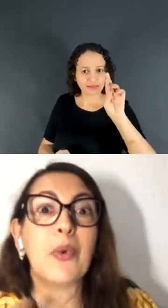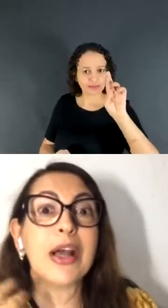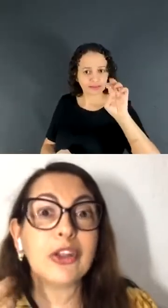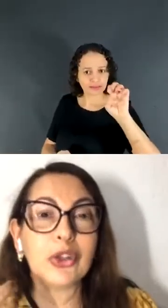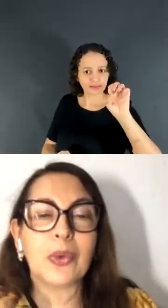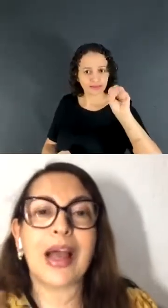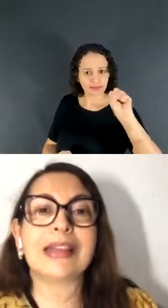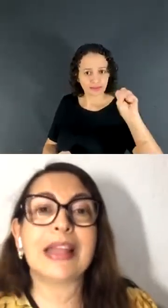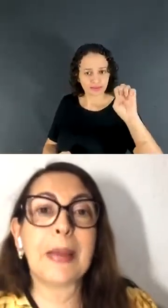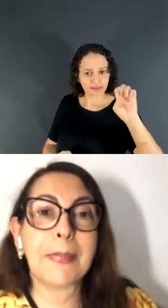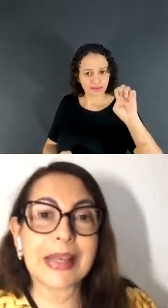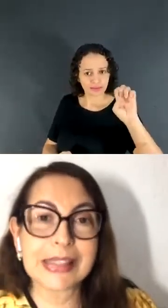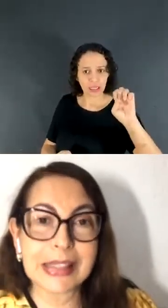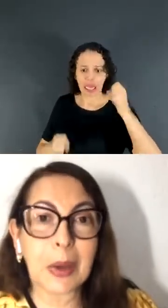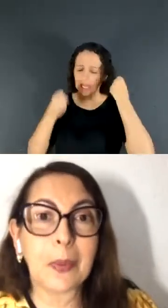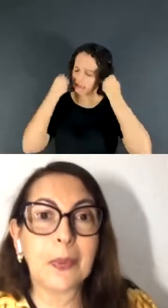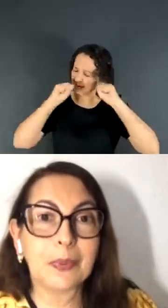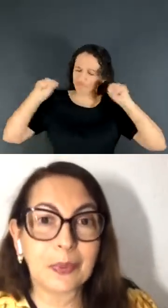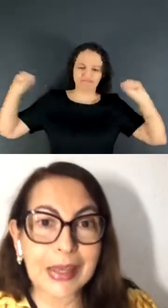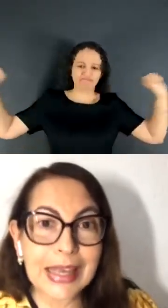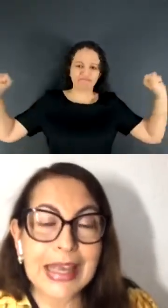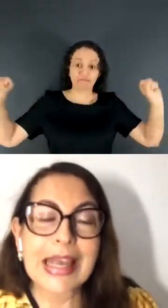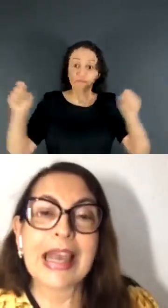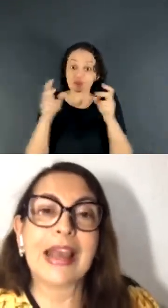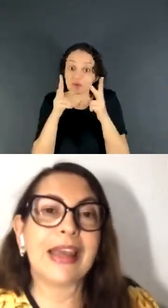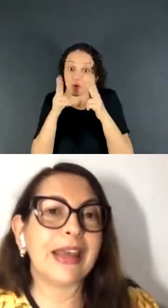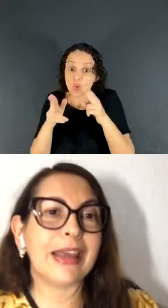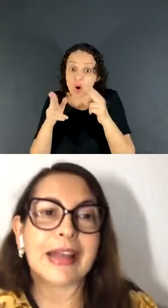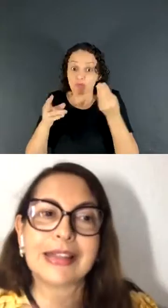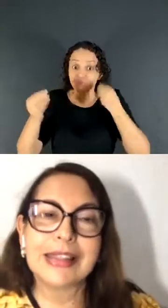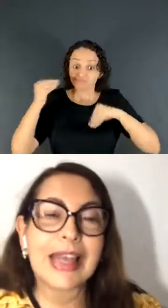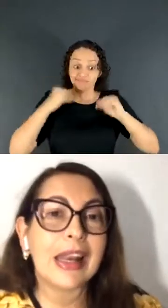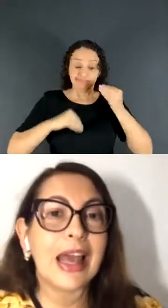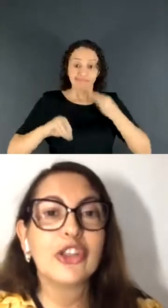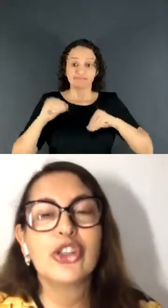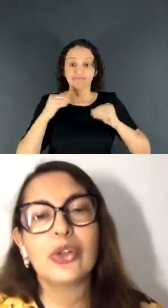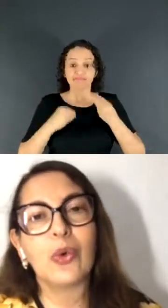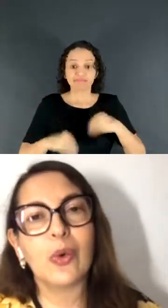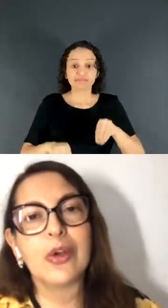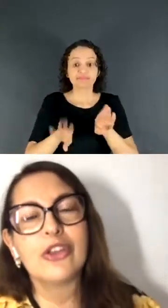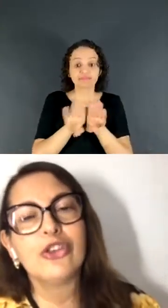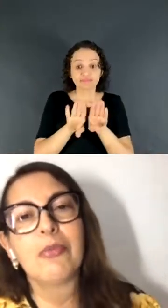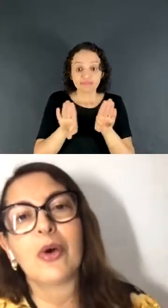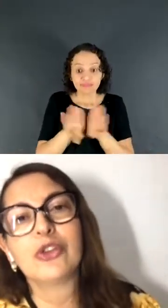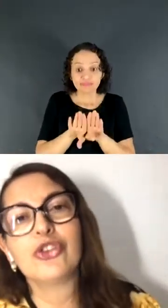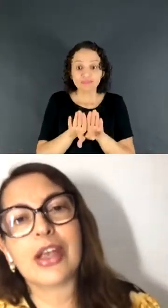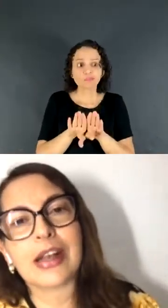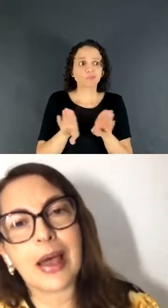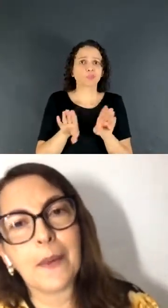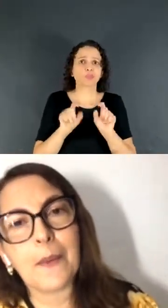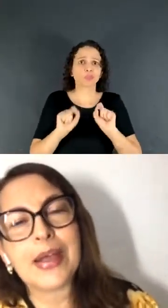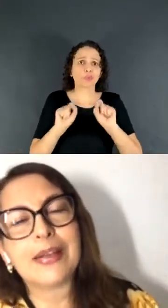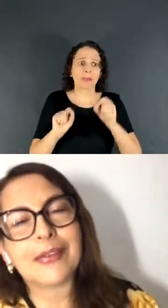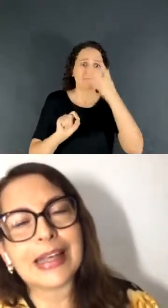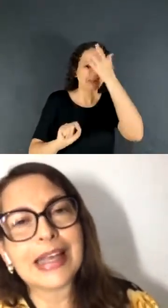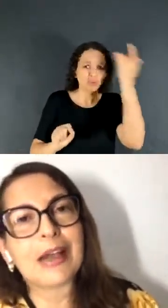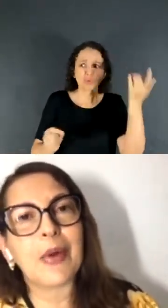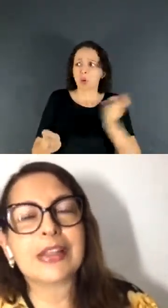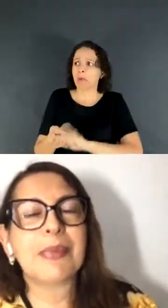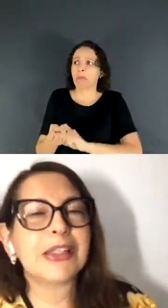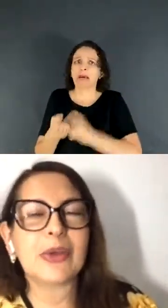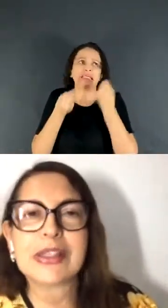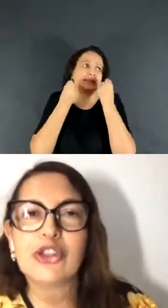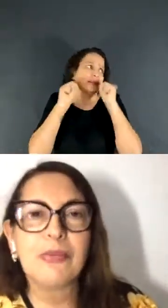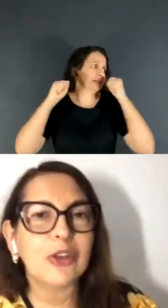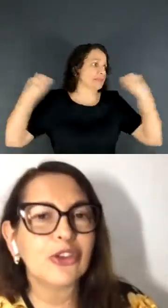tão quanto a depressão, né, assim, se alastrou de modo geral, né, com